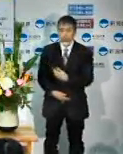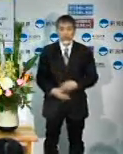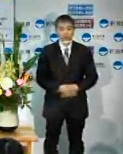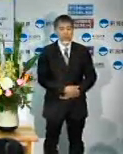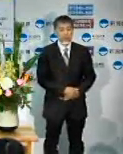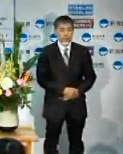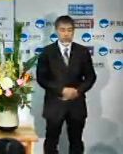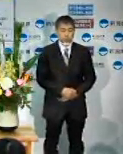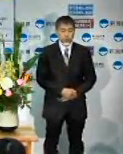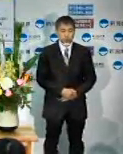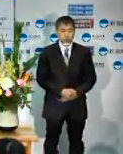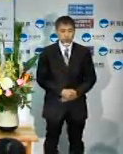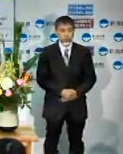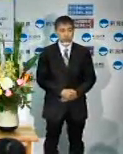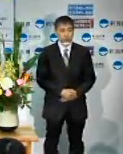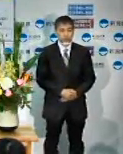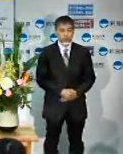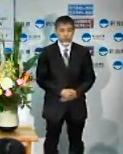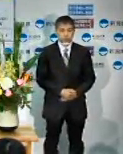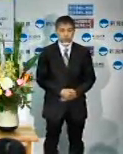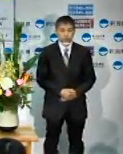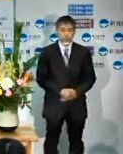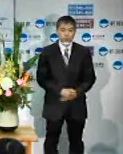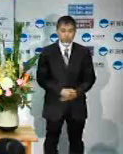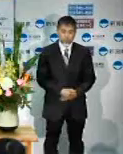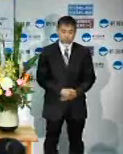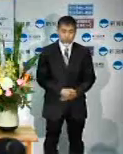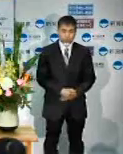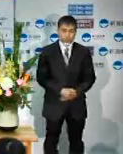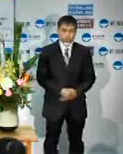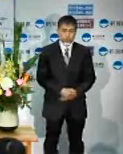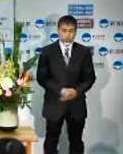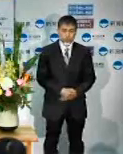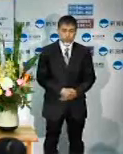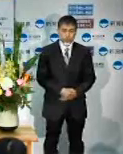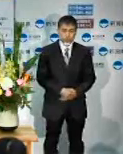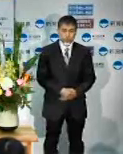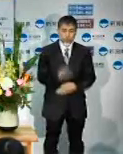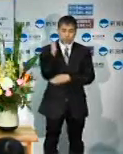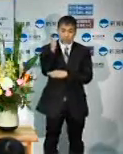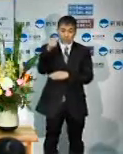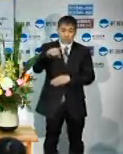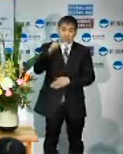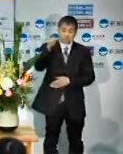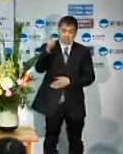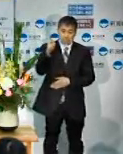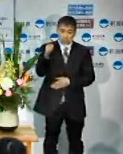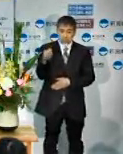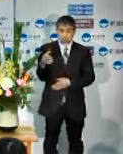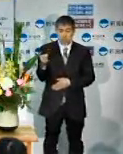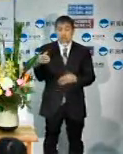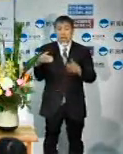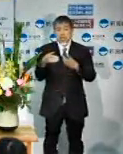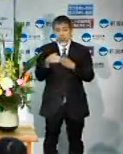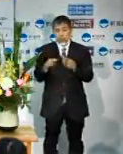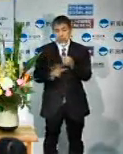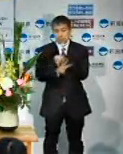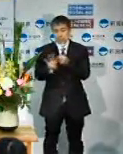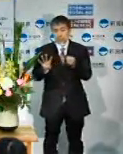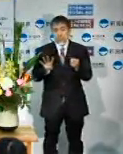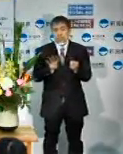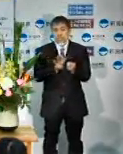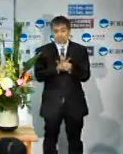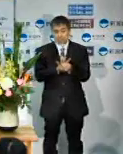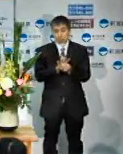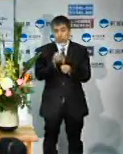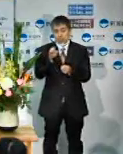新潟日報山本です、はい、先ほども少しありましたけれども、まあ、政府が柏崎刈羽原発の夏以降、今年夏